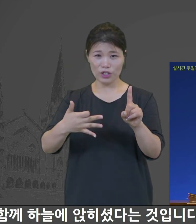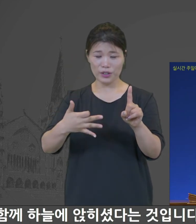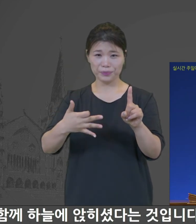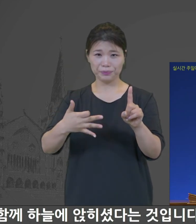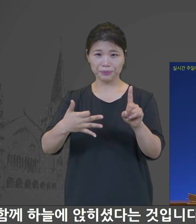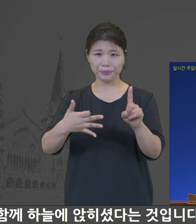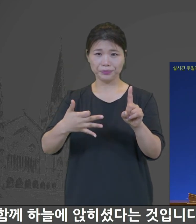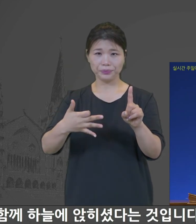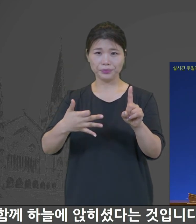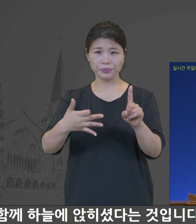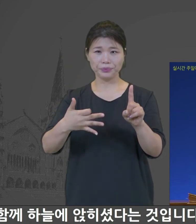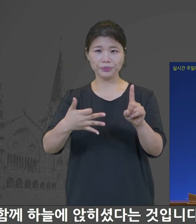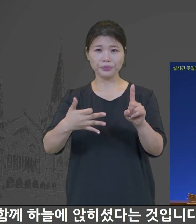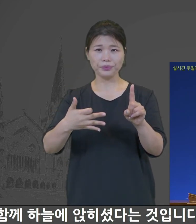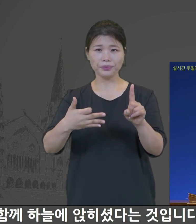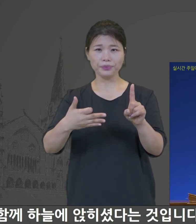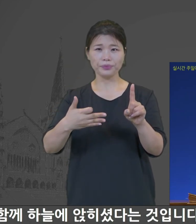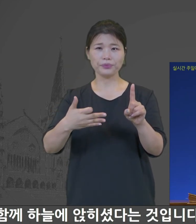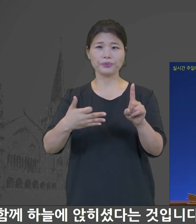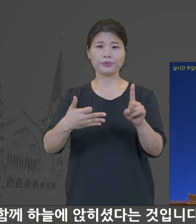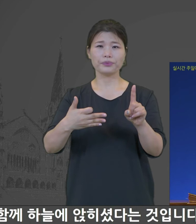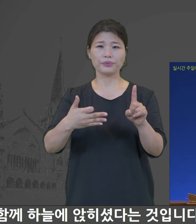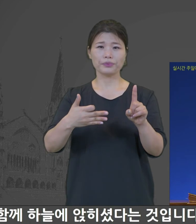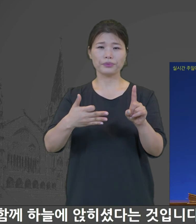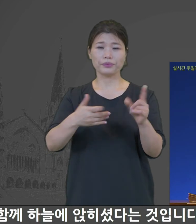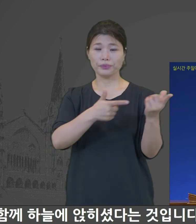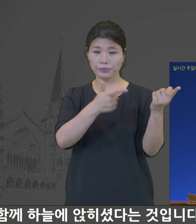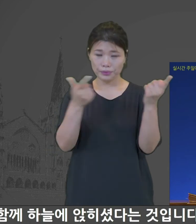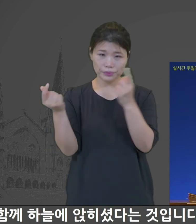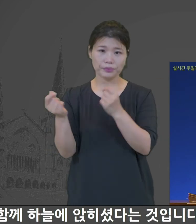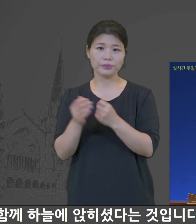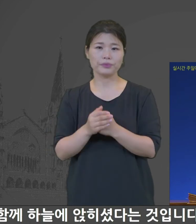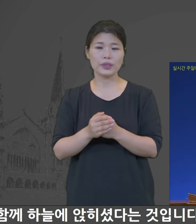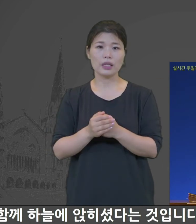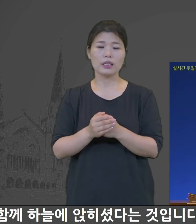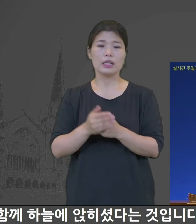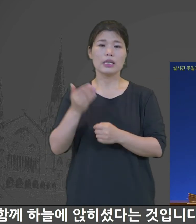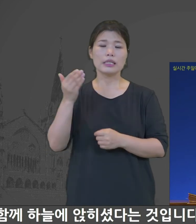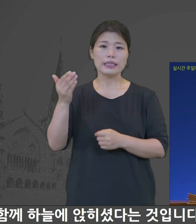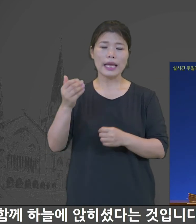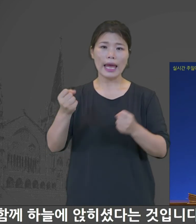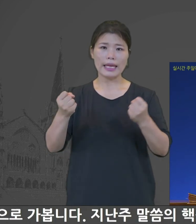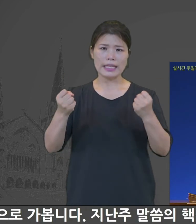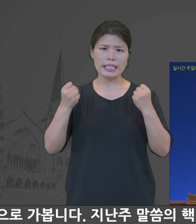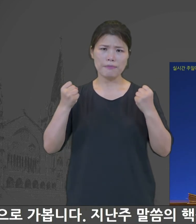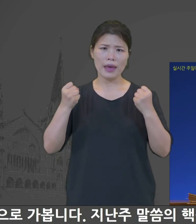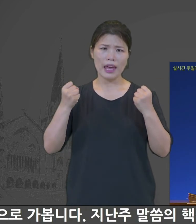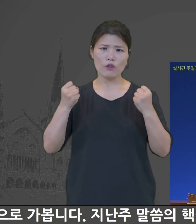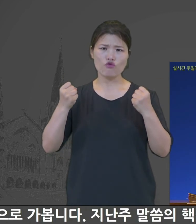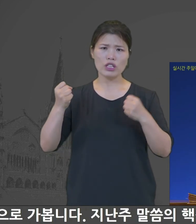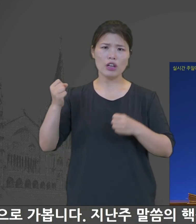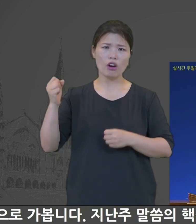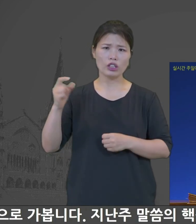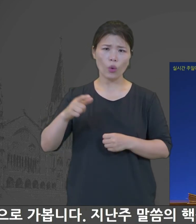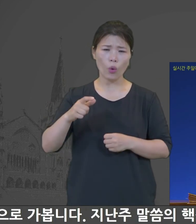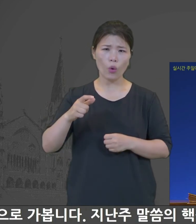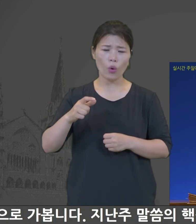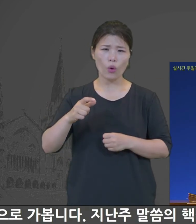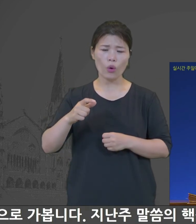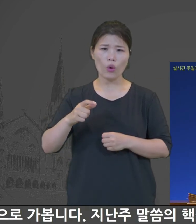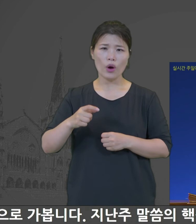같이 집중해서 읽으십시다. 시작. 그의 힘의 위력으로 역사하심을